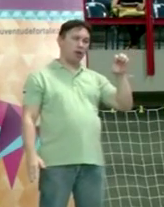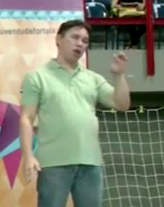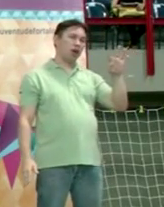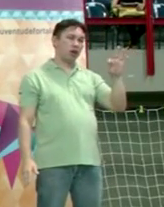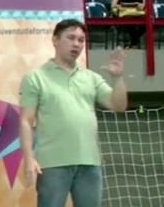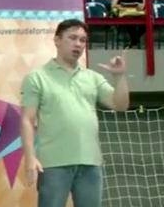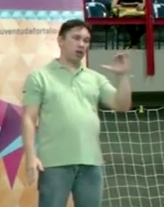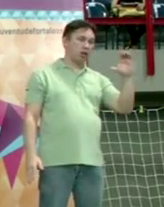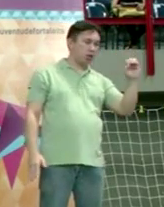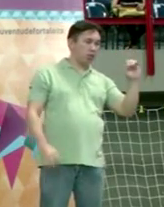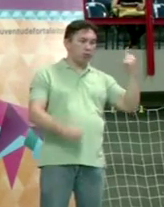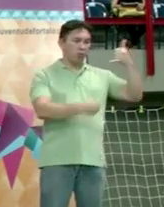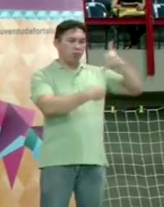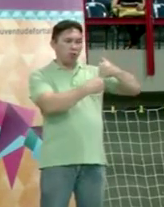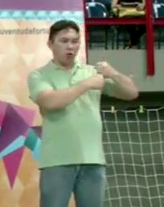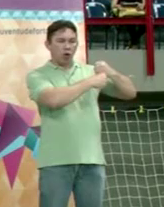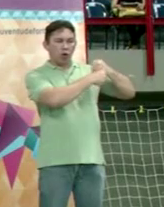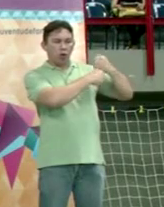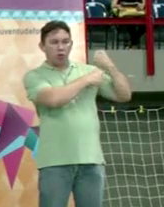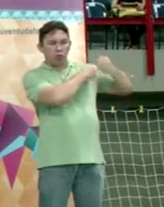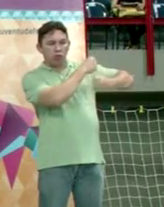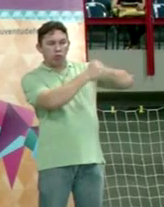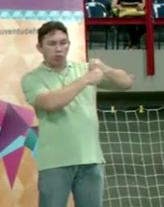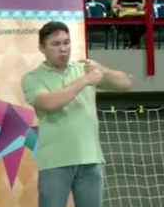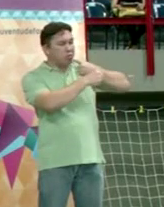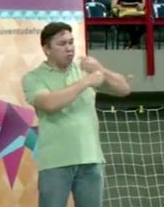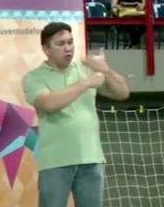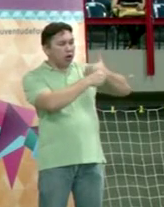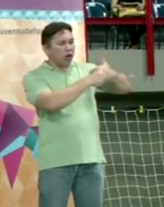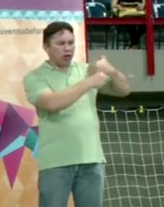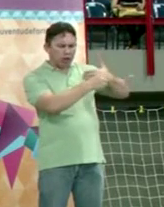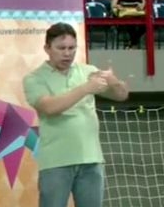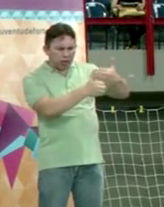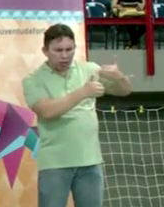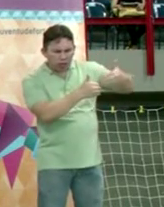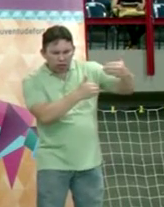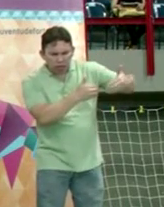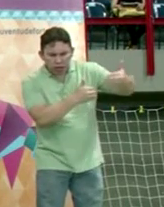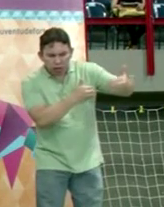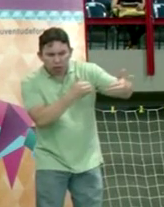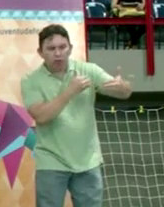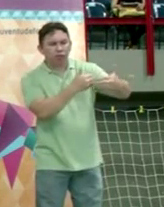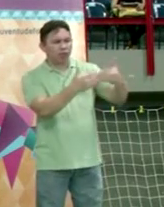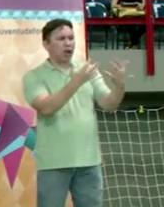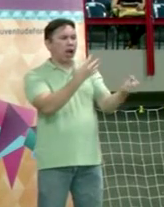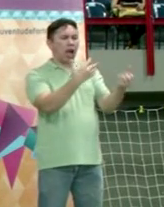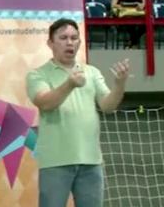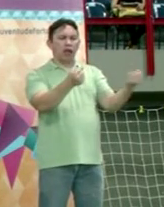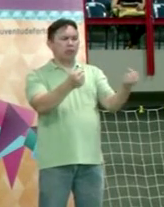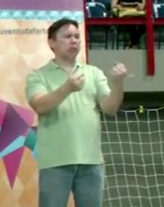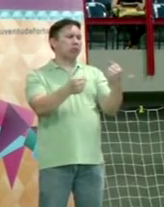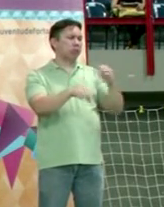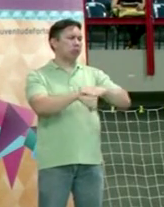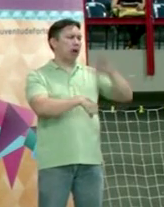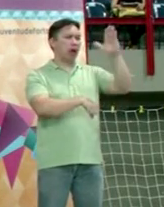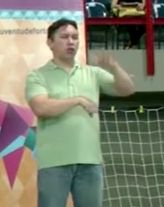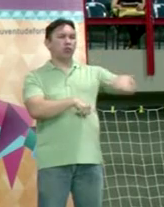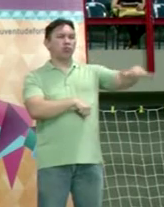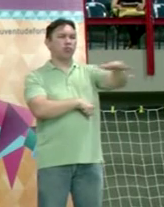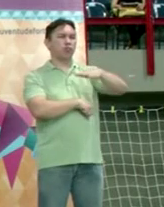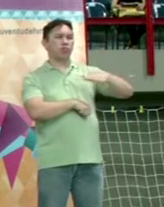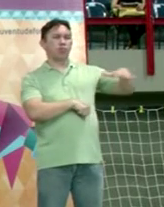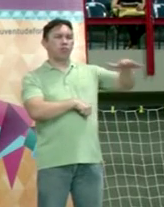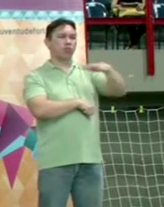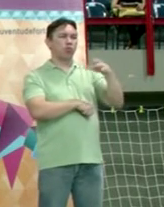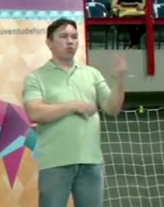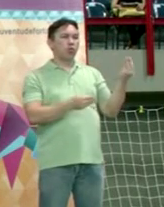como combustíveis há muitas décadas, e recentemente vem obtendo uma aceitação cada vez maior